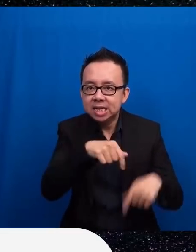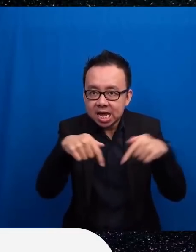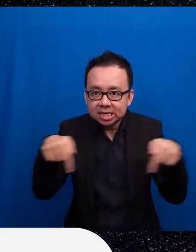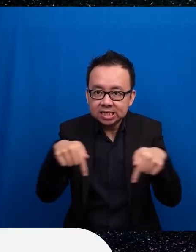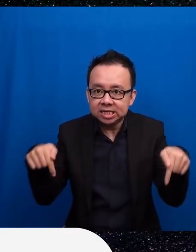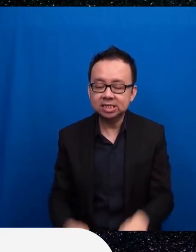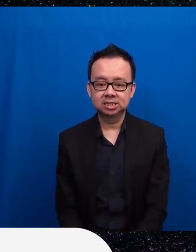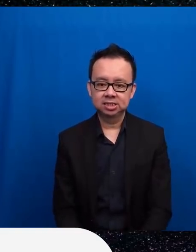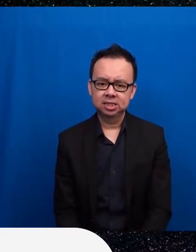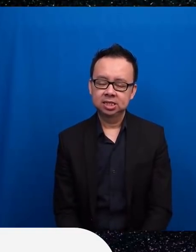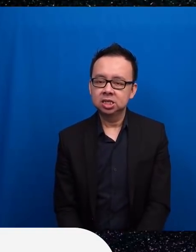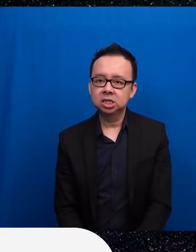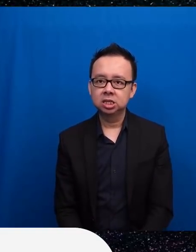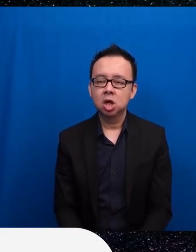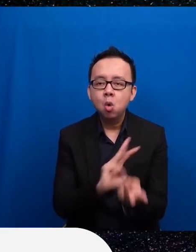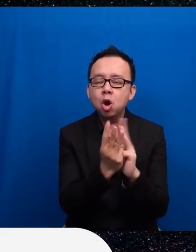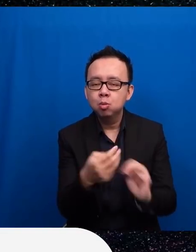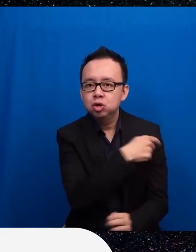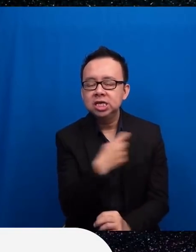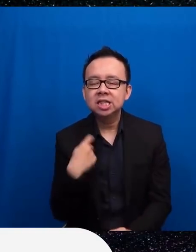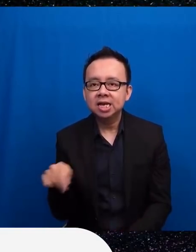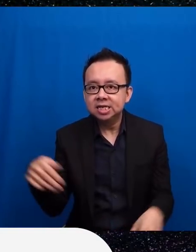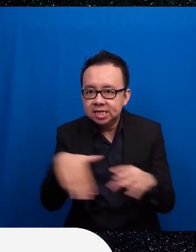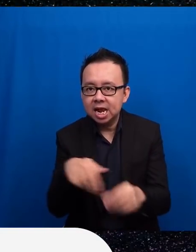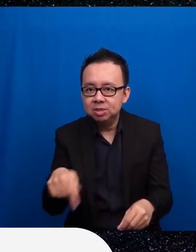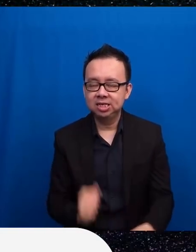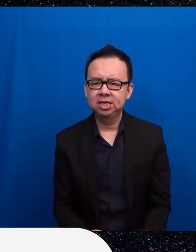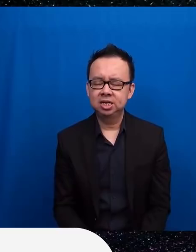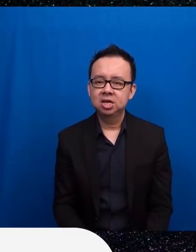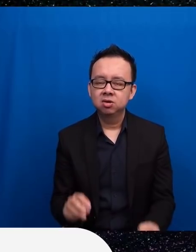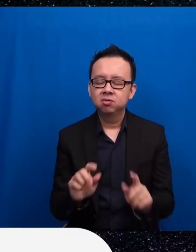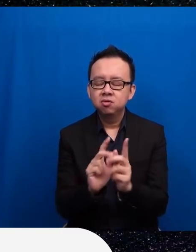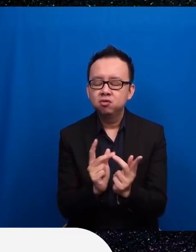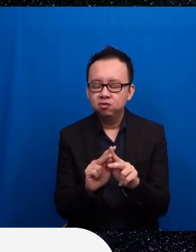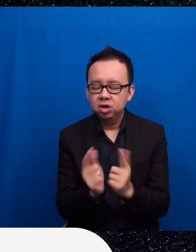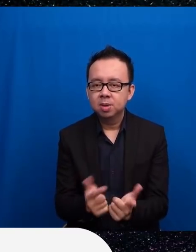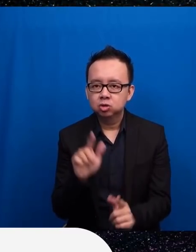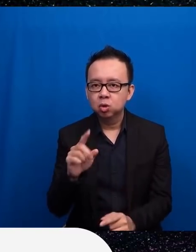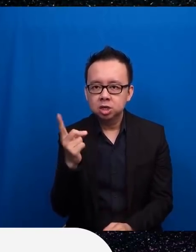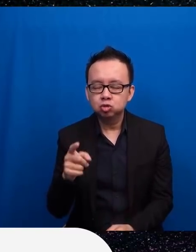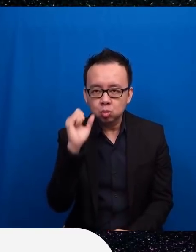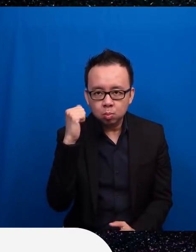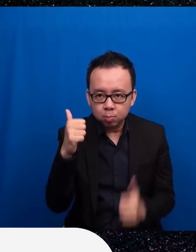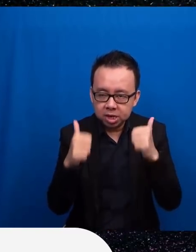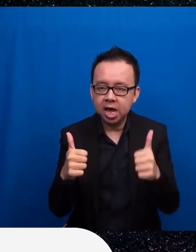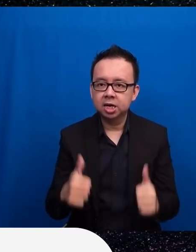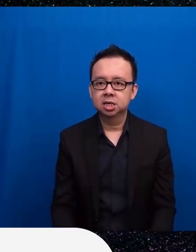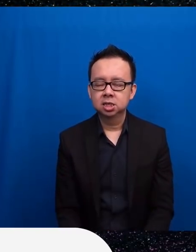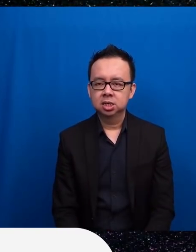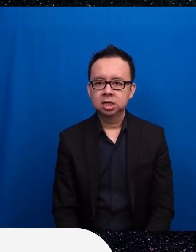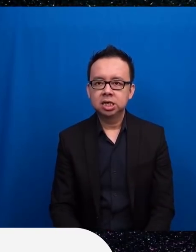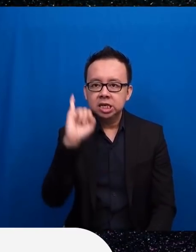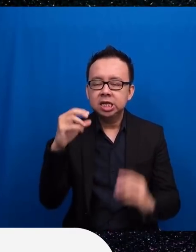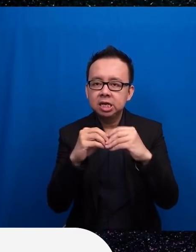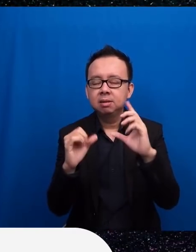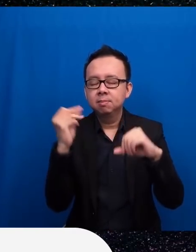Sekalipun kita berada di dalam situasi yang seperti ini, firman Tuhan selalu relevan untuk kita. Ibrani pasal yang ke-10